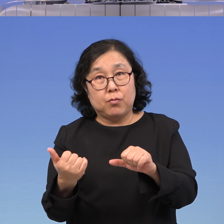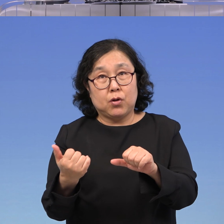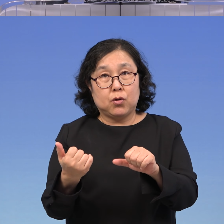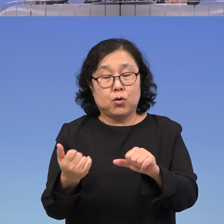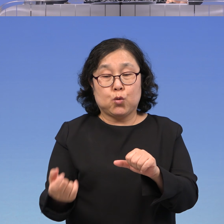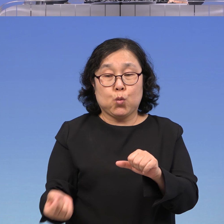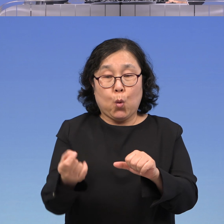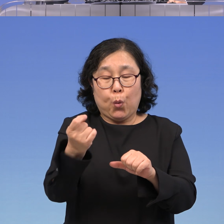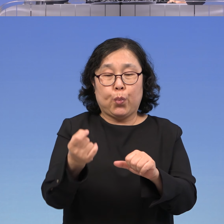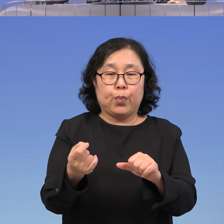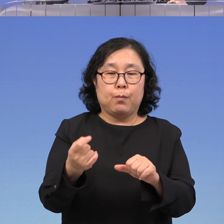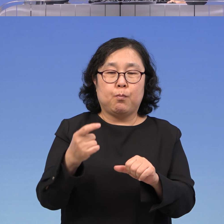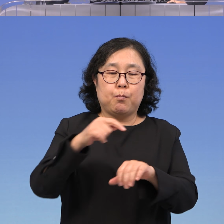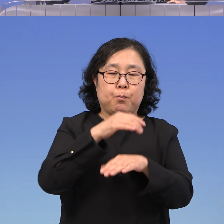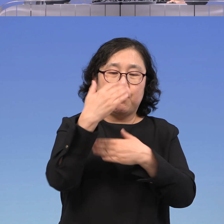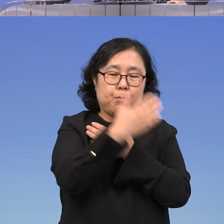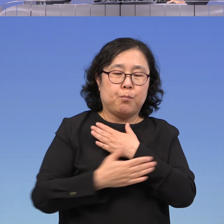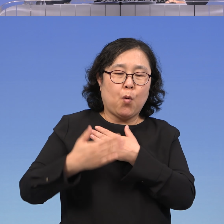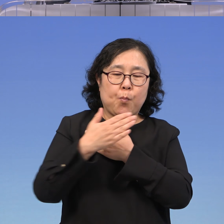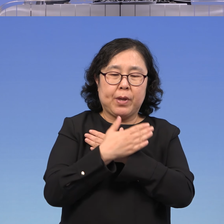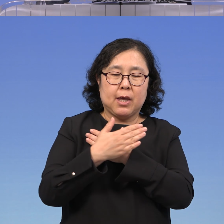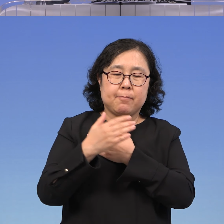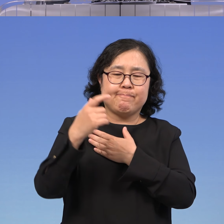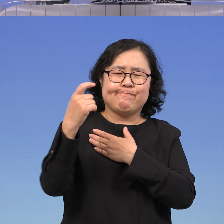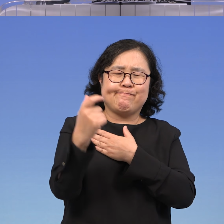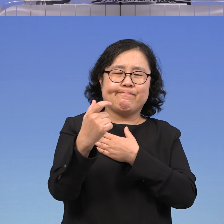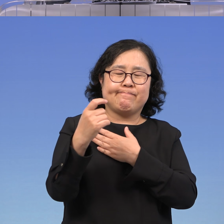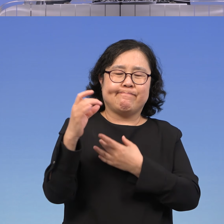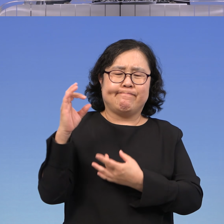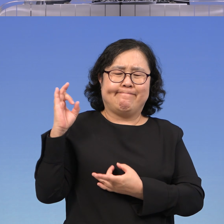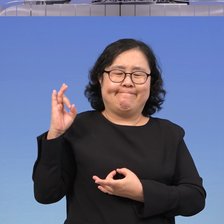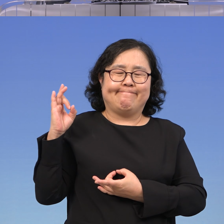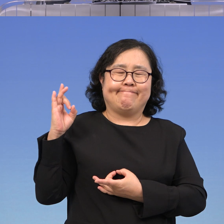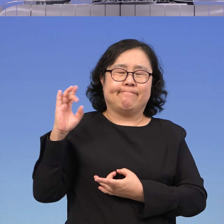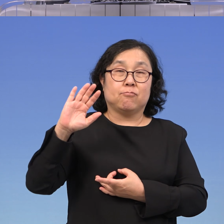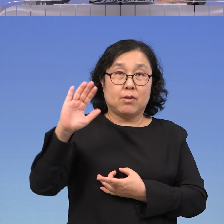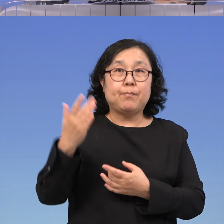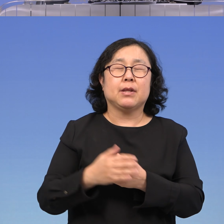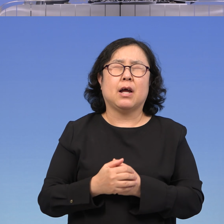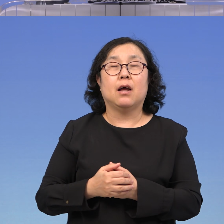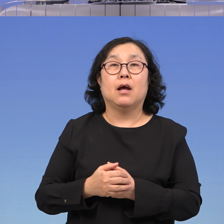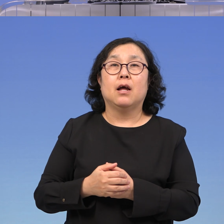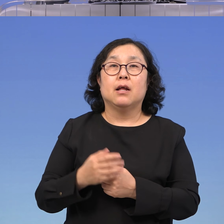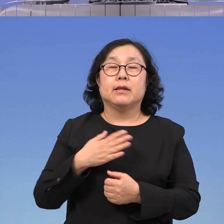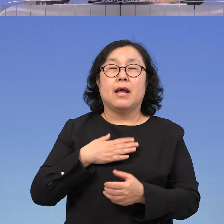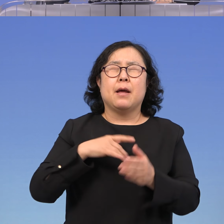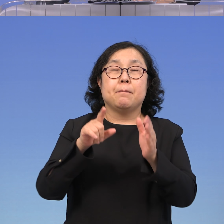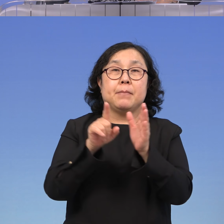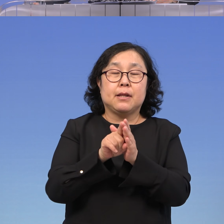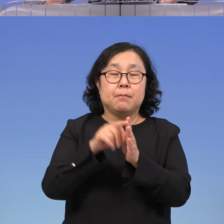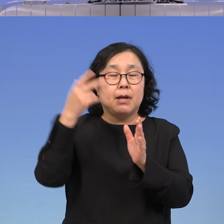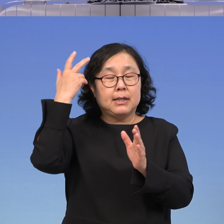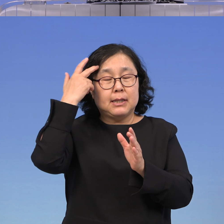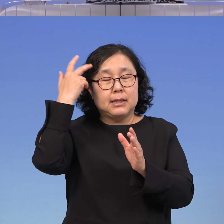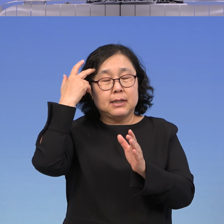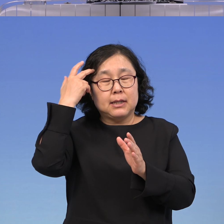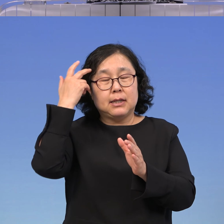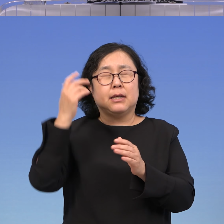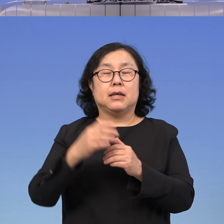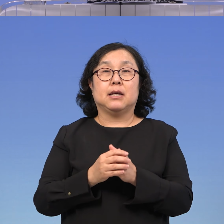경직이 시작되는 거 아닙니까 오늘 우리의 믿음이 예수 그리스도를 향한 내 믿음의 지식이 이게